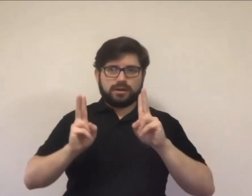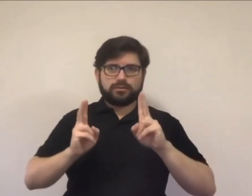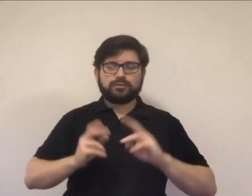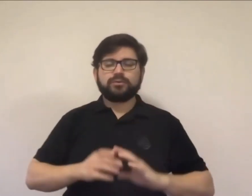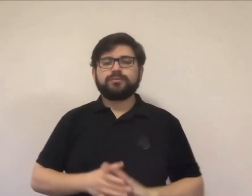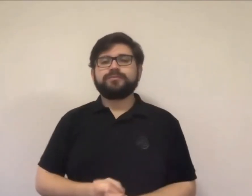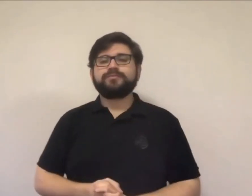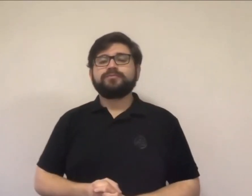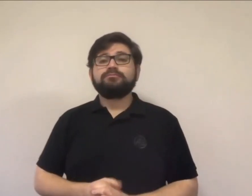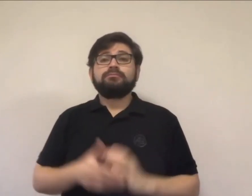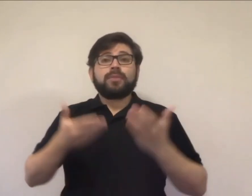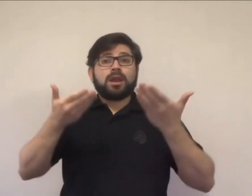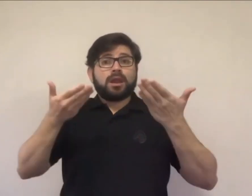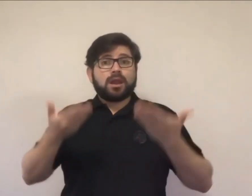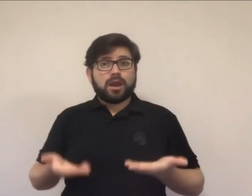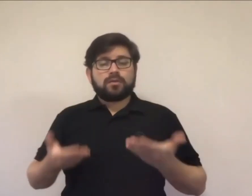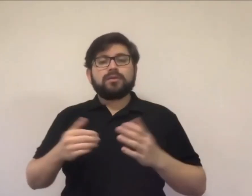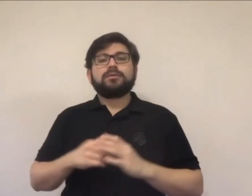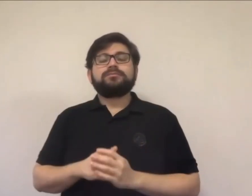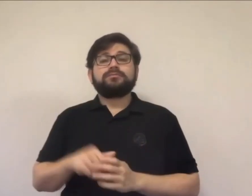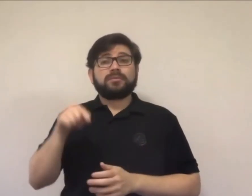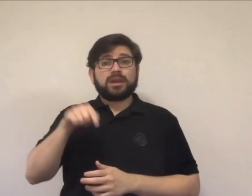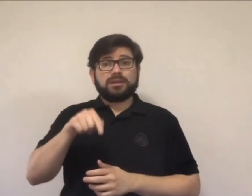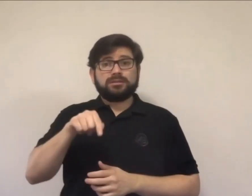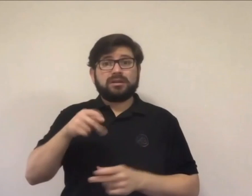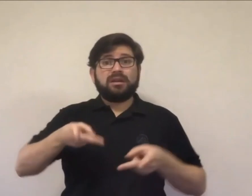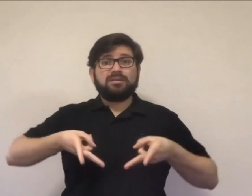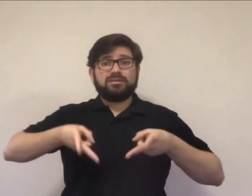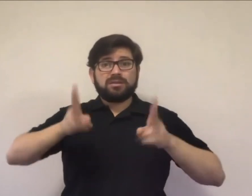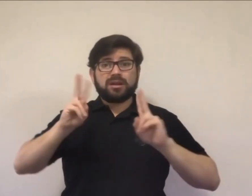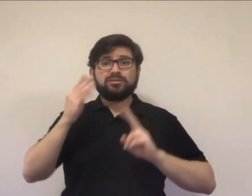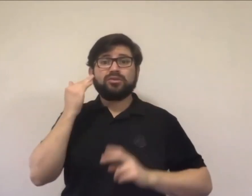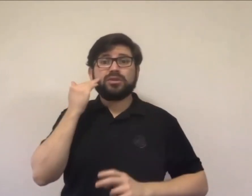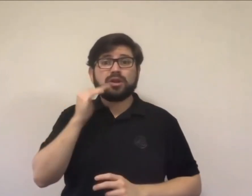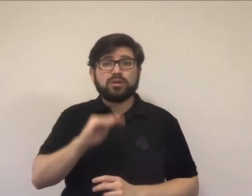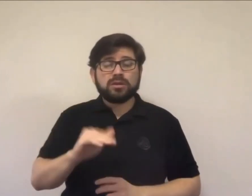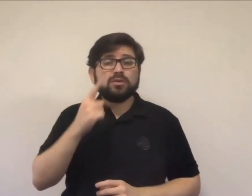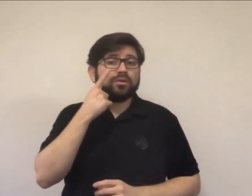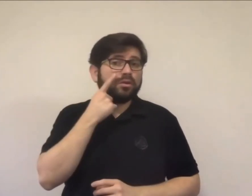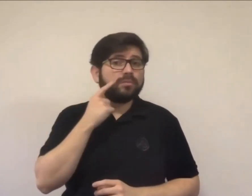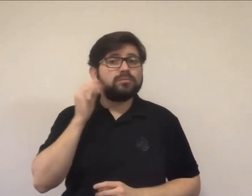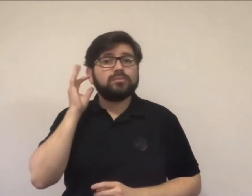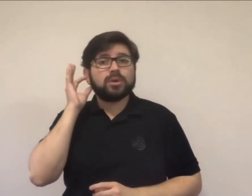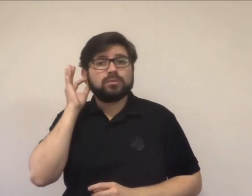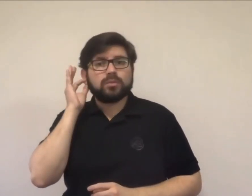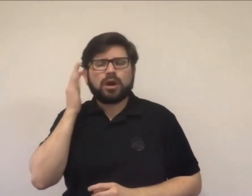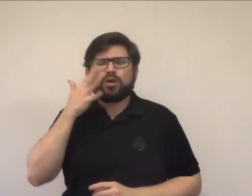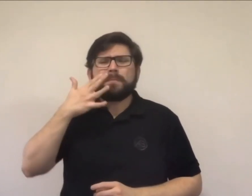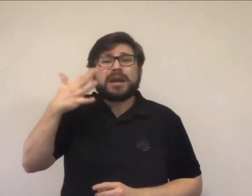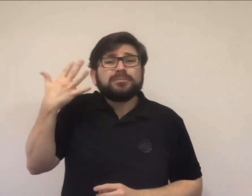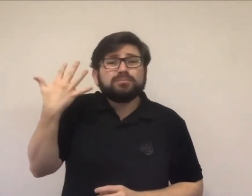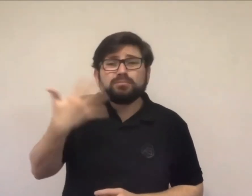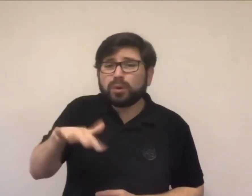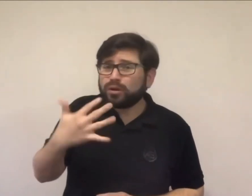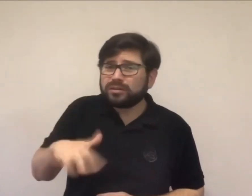Entonces, los derechos son parte de las personas. Y los derechos de los niños son muy,